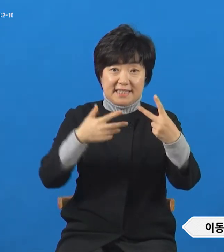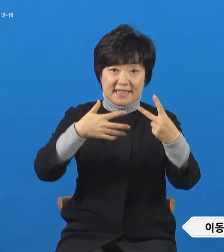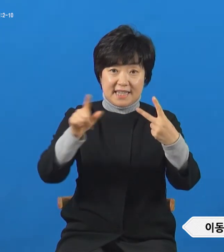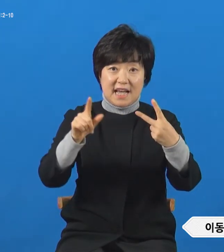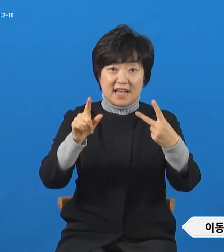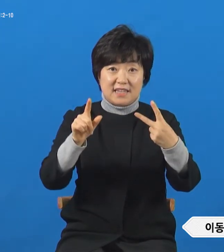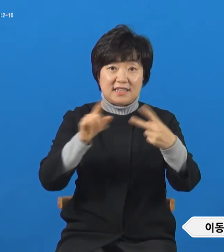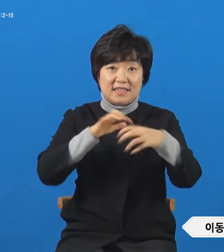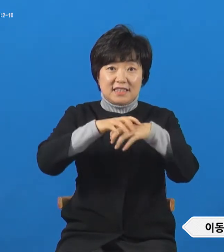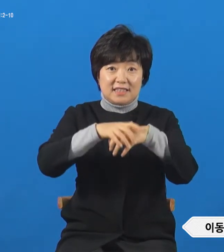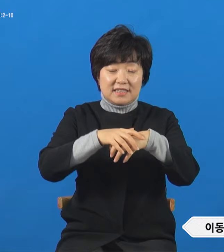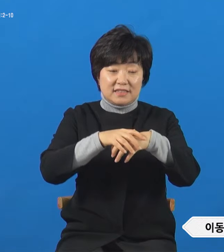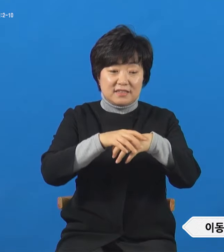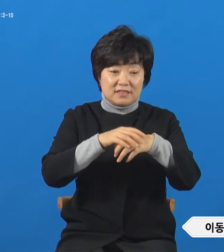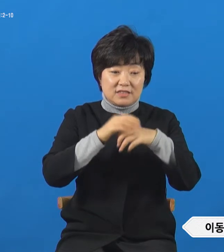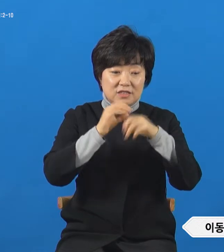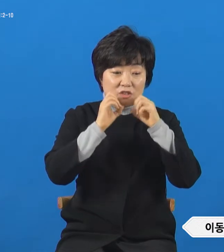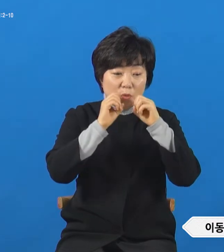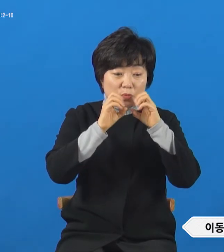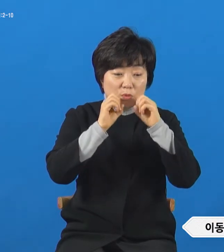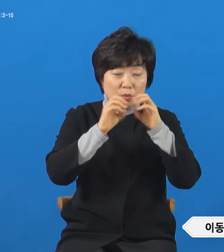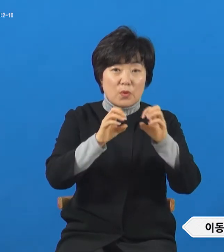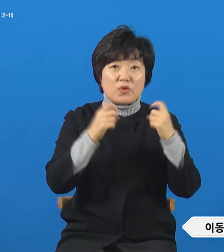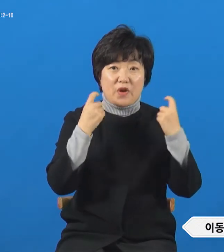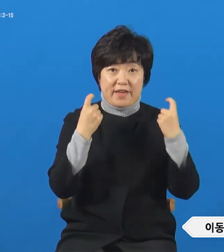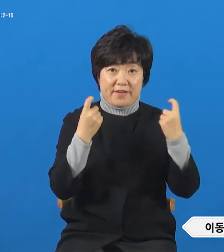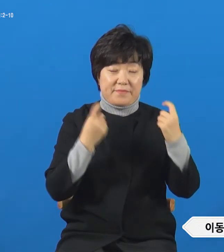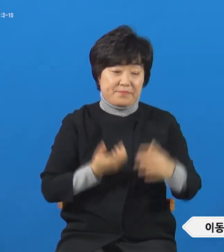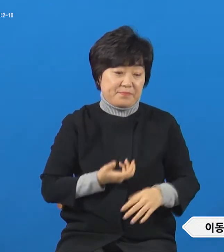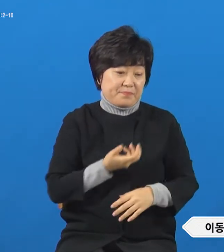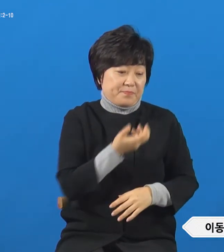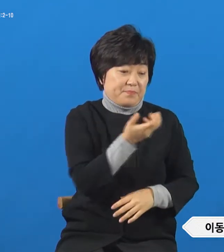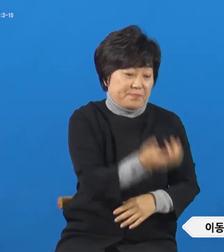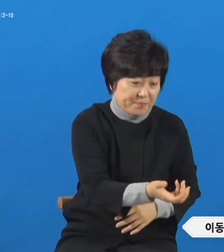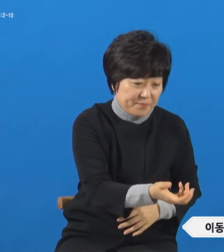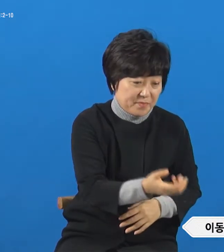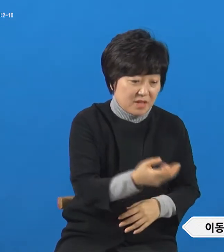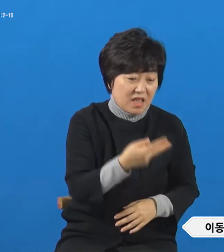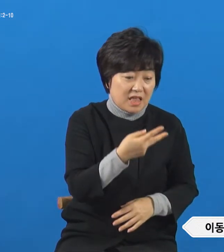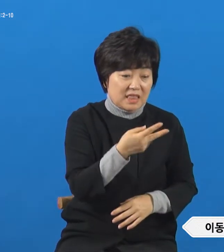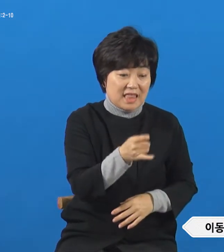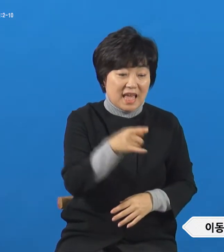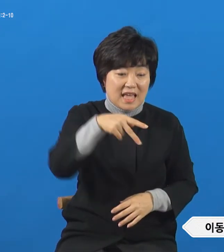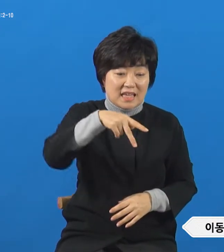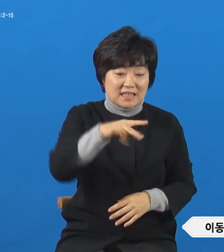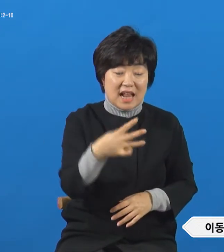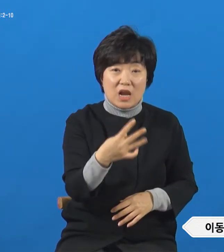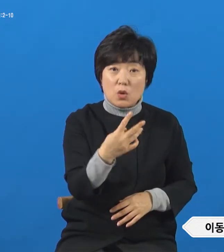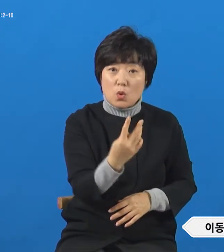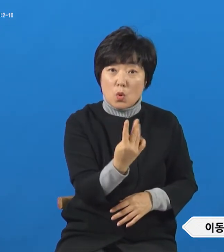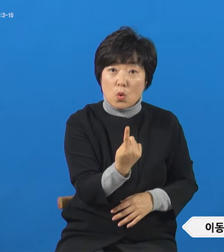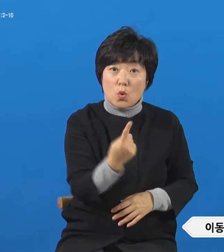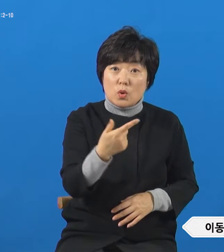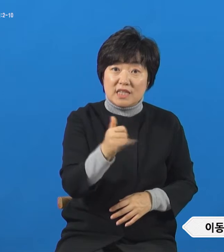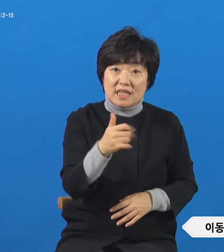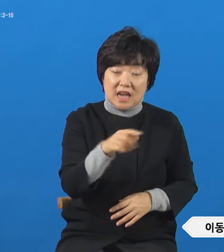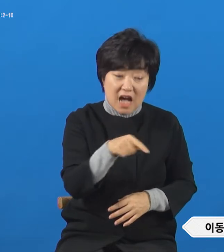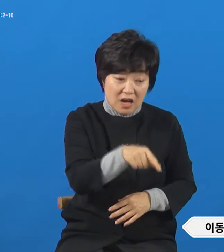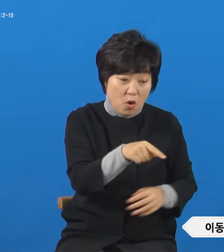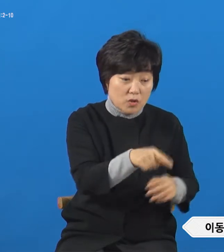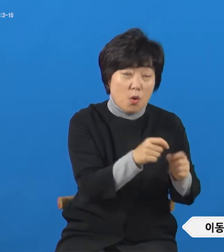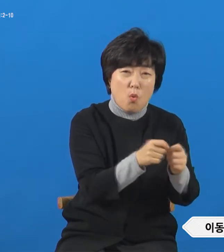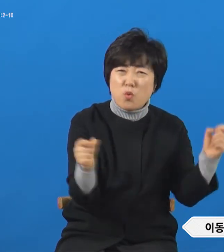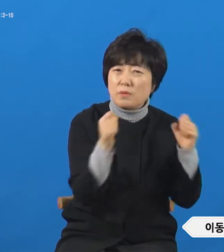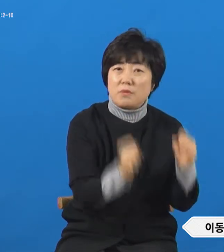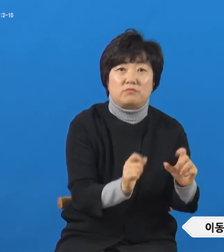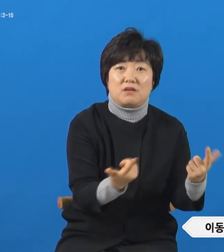데살로니가에 도착합니다. 데살로니가 오래 머물지 않았던 것으로 기억이 됩니다. 집중적으로 3주 동안 바울은